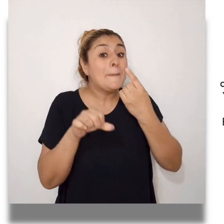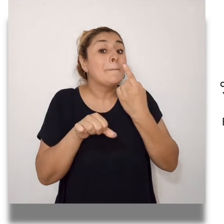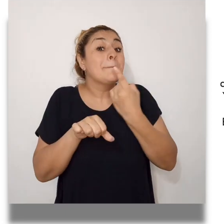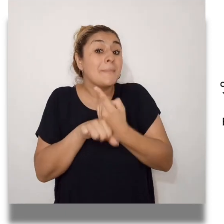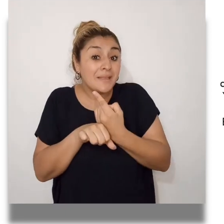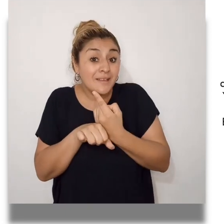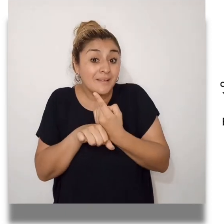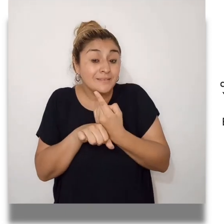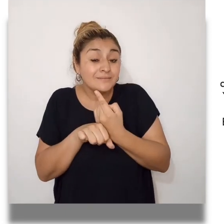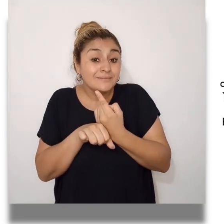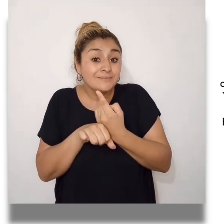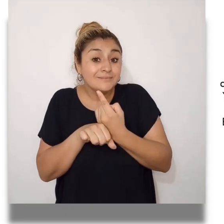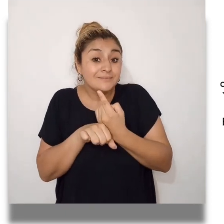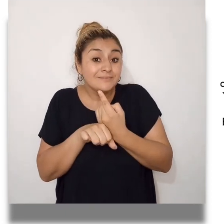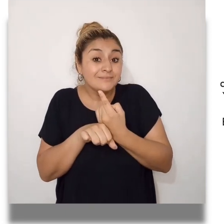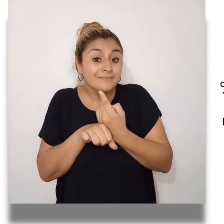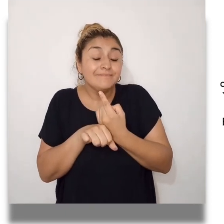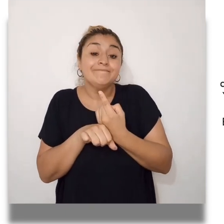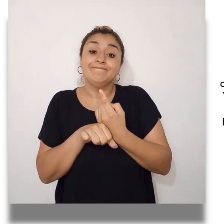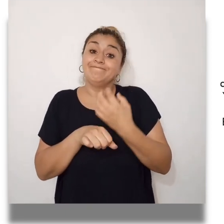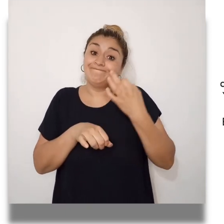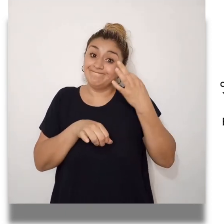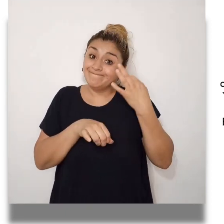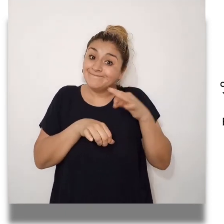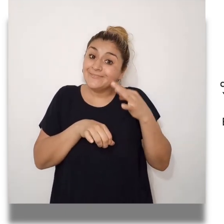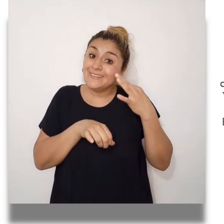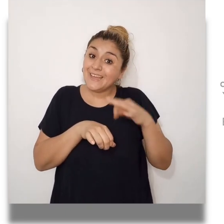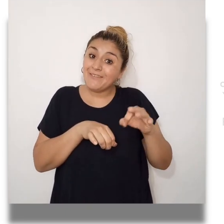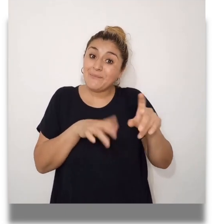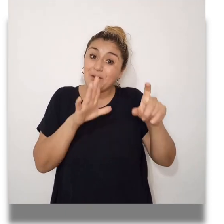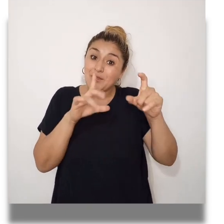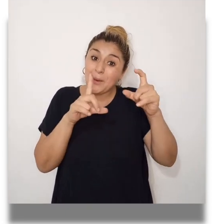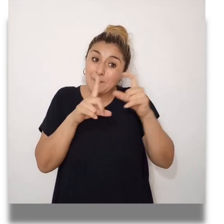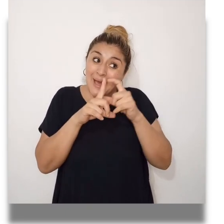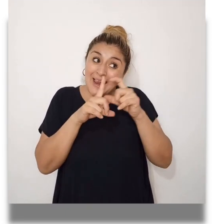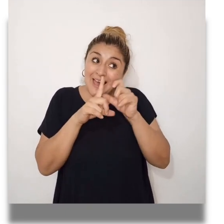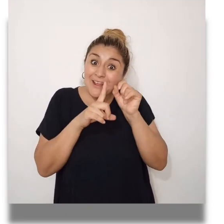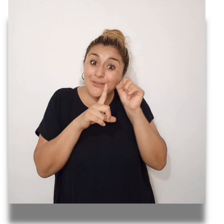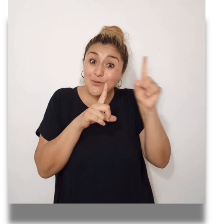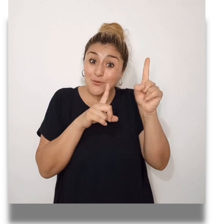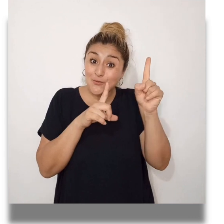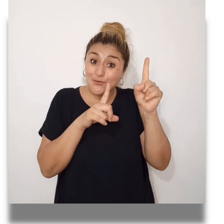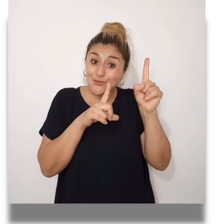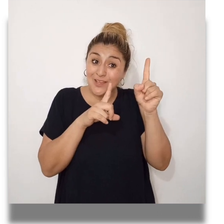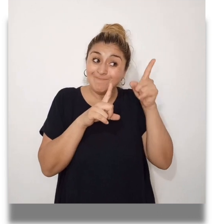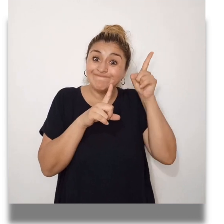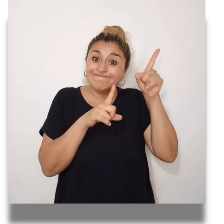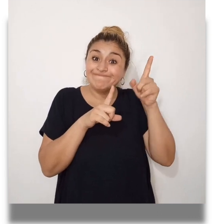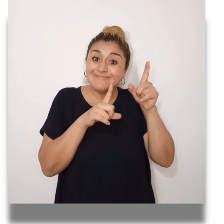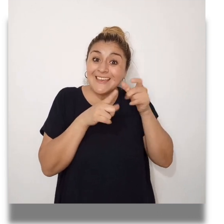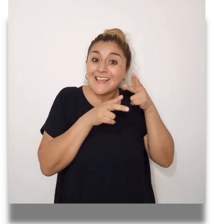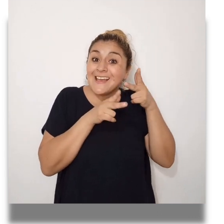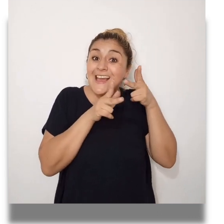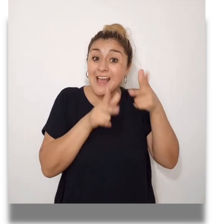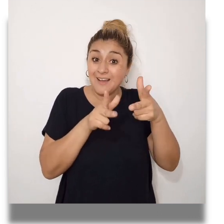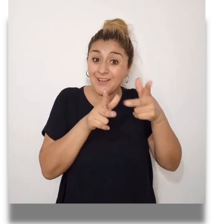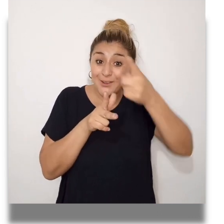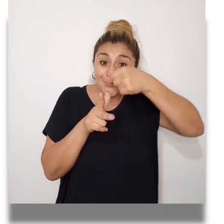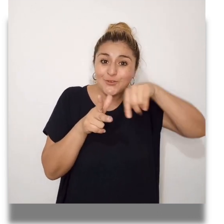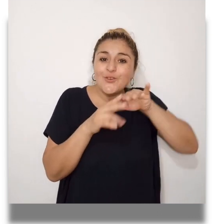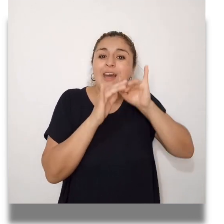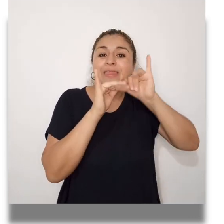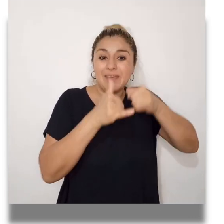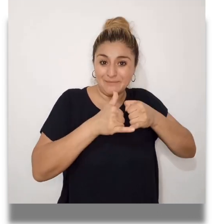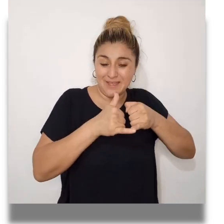y guardar sus mandamientos. Hay que aceptar sus palabras y guardar sus mandamientos. Accomplir